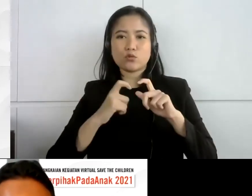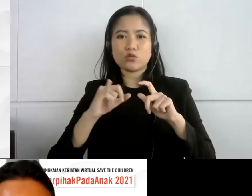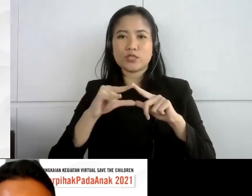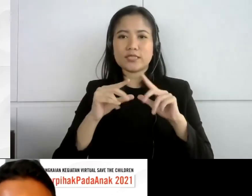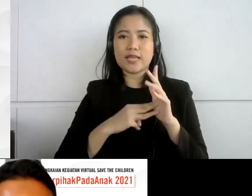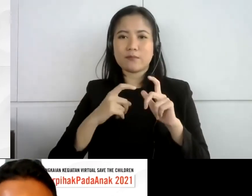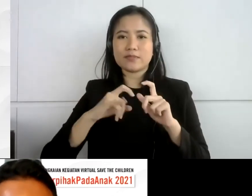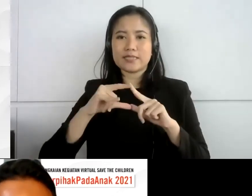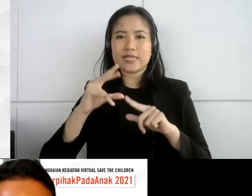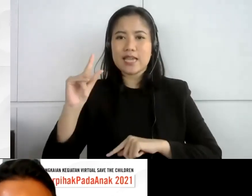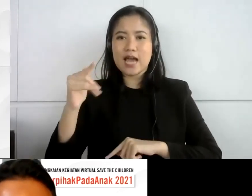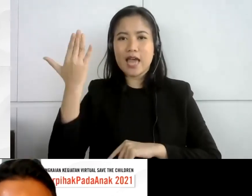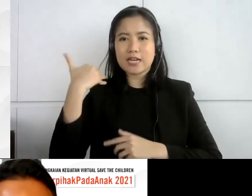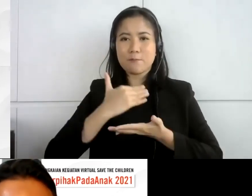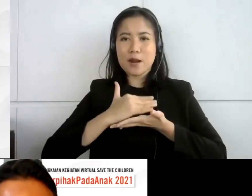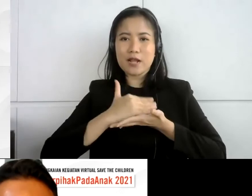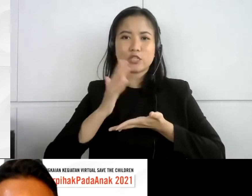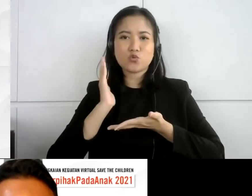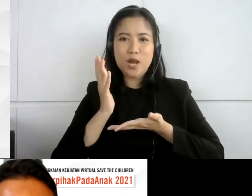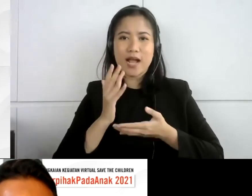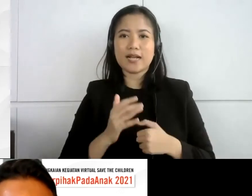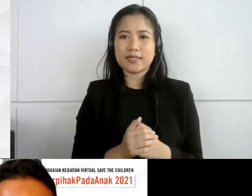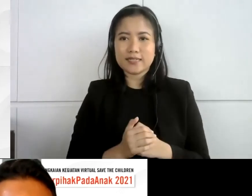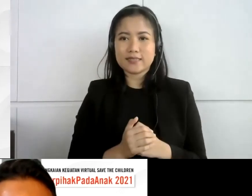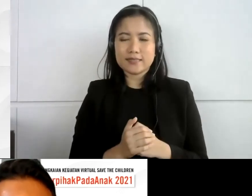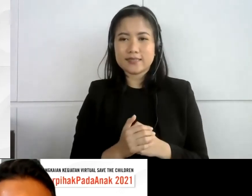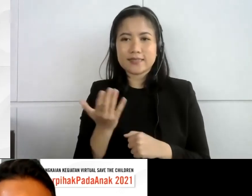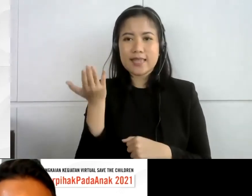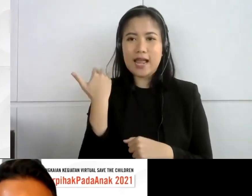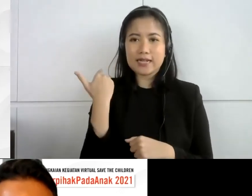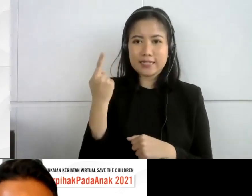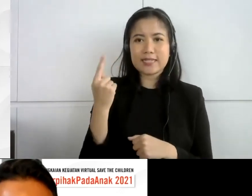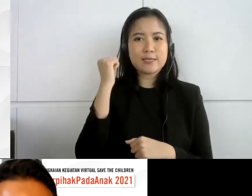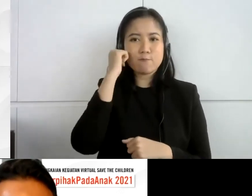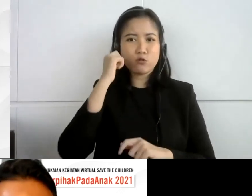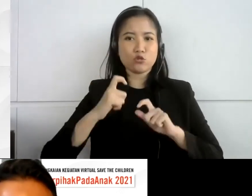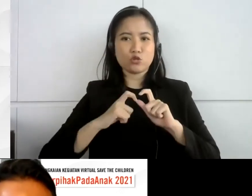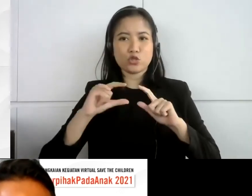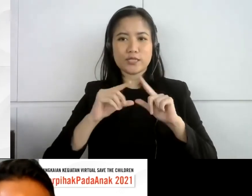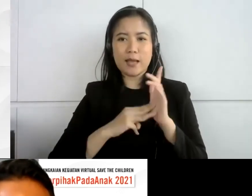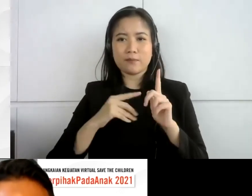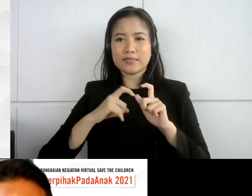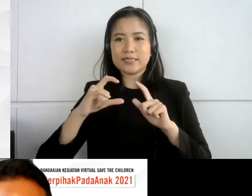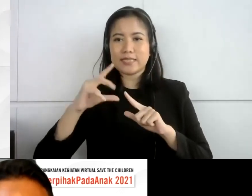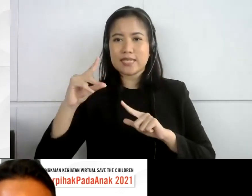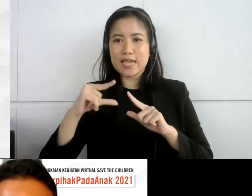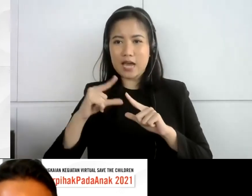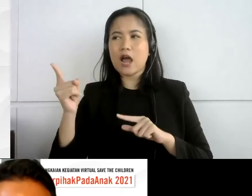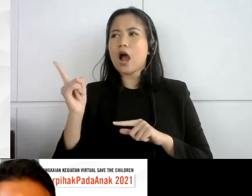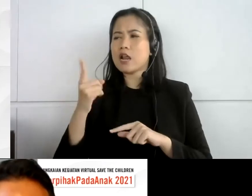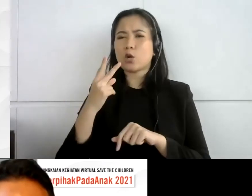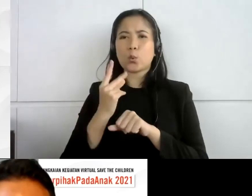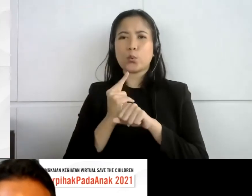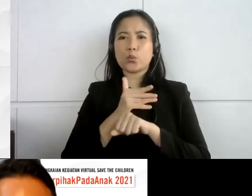atas sharingnya siang hari ini. Tadi kita juga sudah mendengarkan apa yang disampaikan Ibu Samsyar, bahwa dengan adanya guru kunjung dan